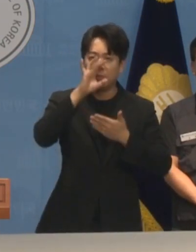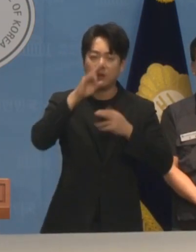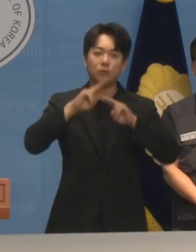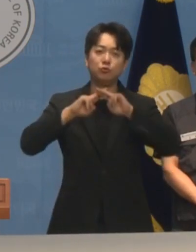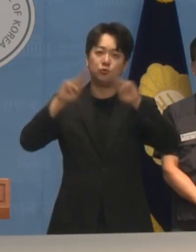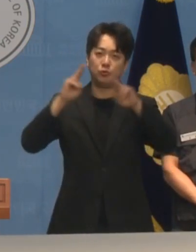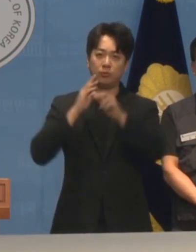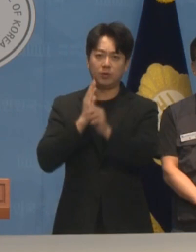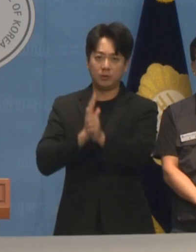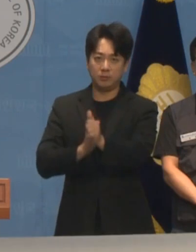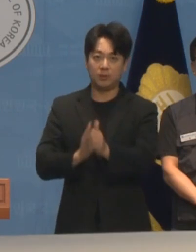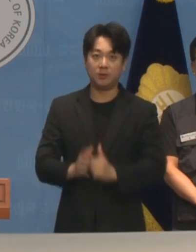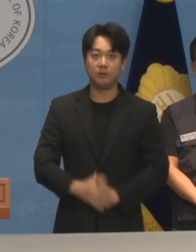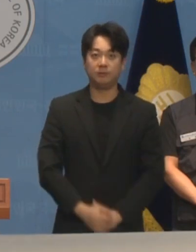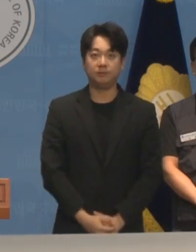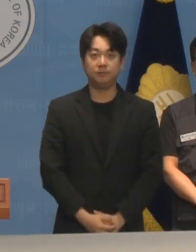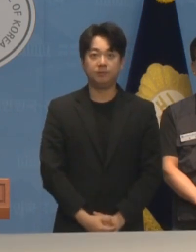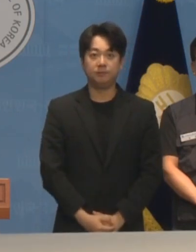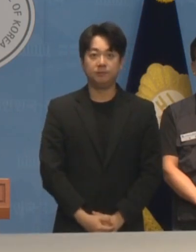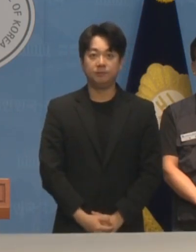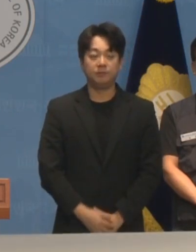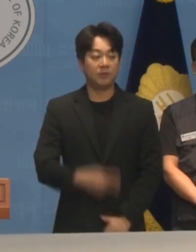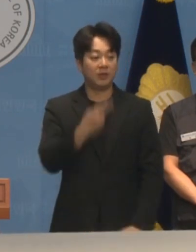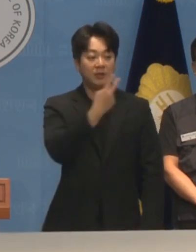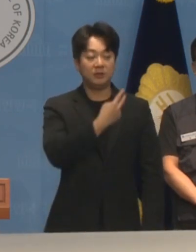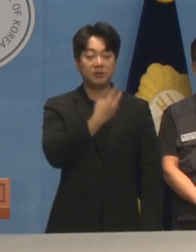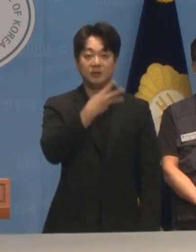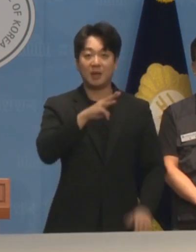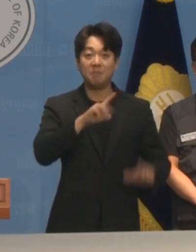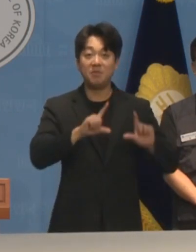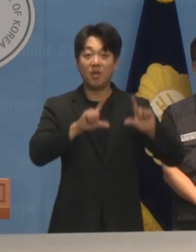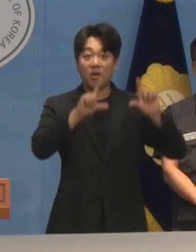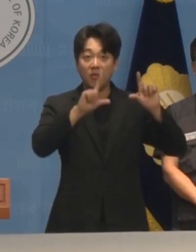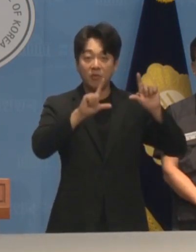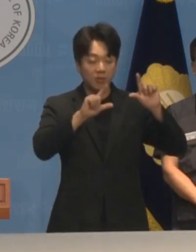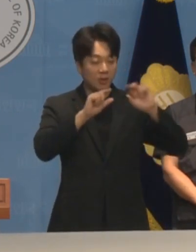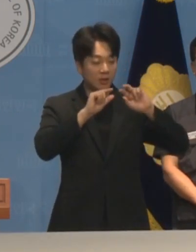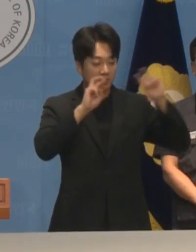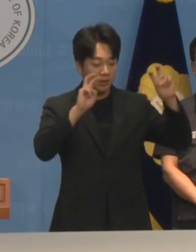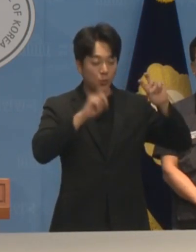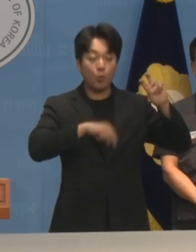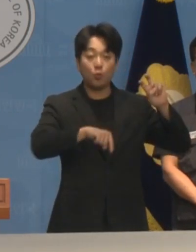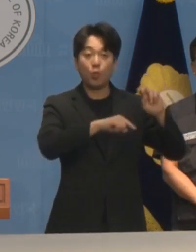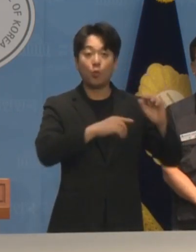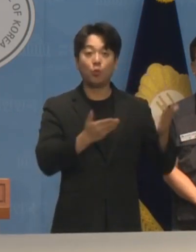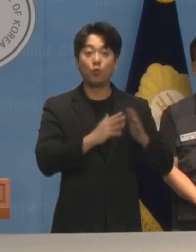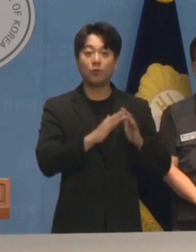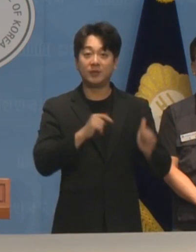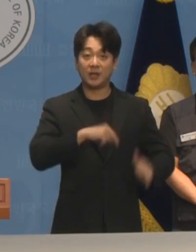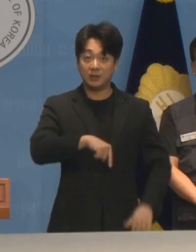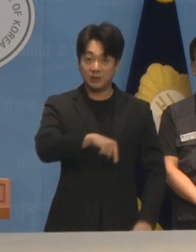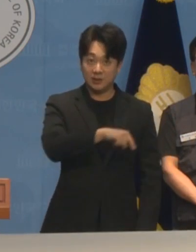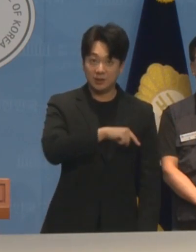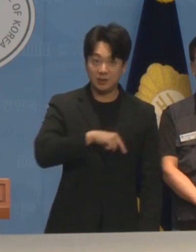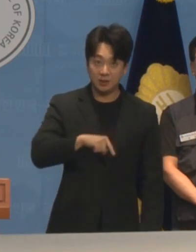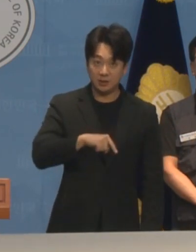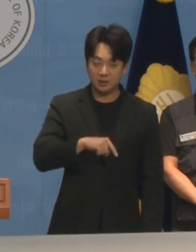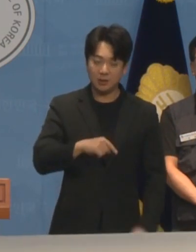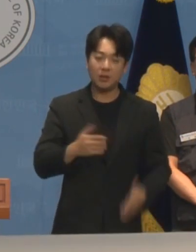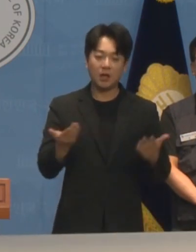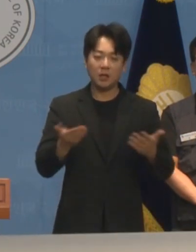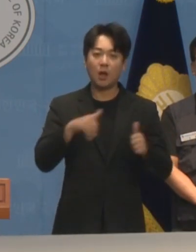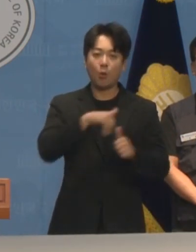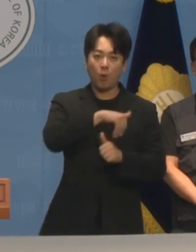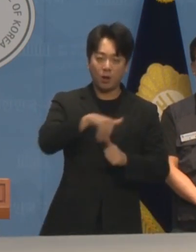합니다. 2003년 현대자동차 원하청 노동자들이 사내 하청 노동자들의 처우 개선을